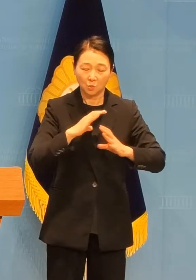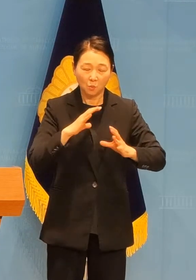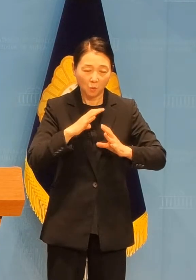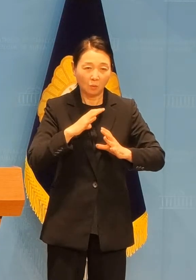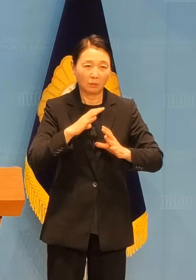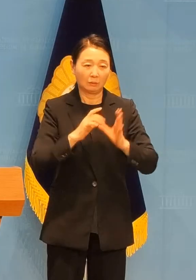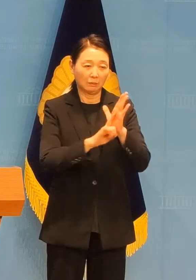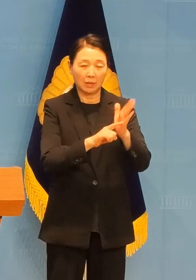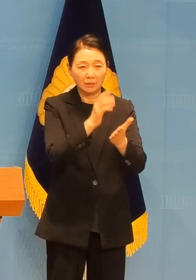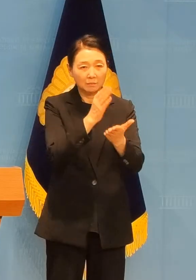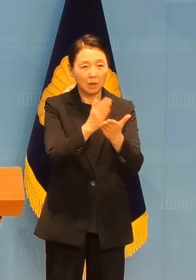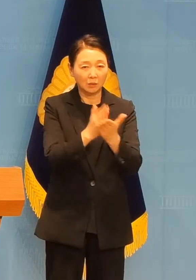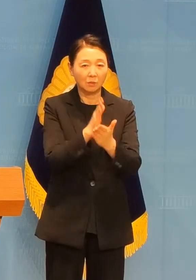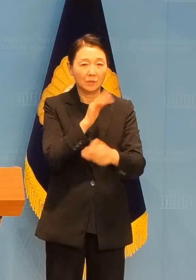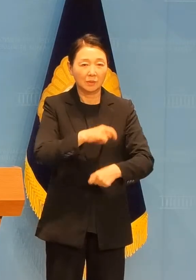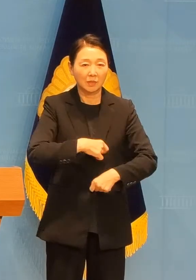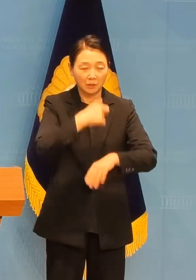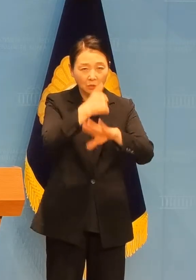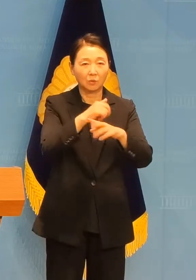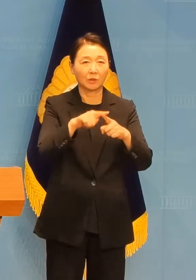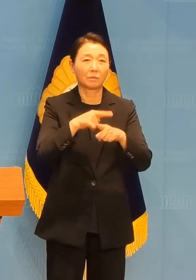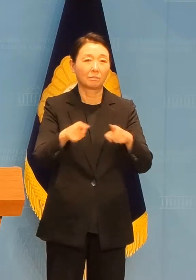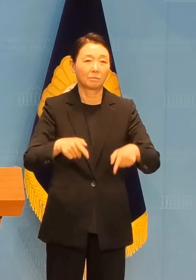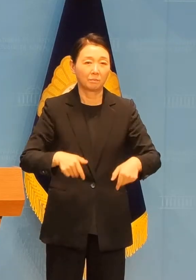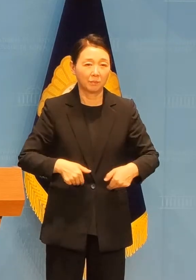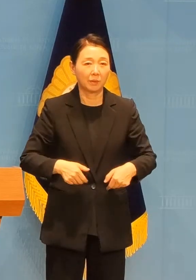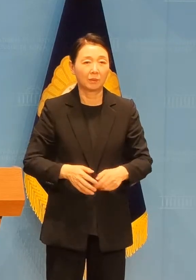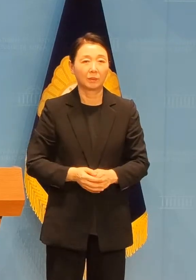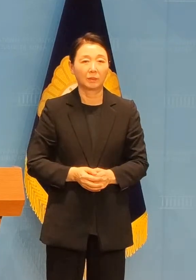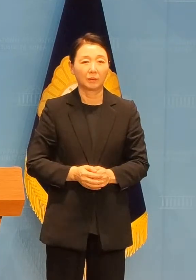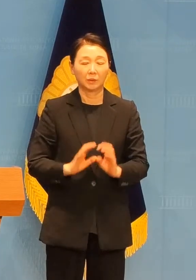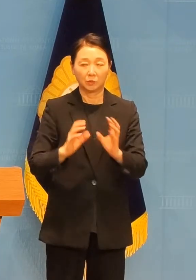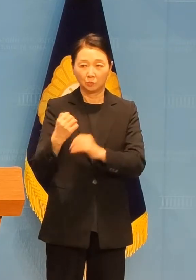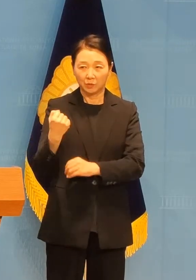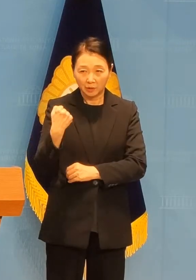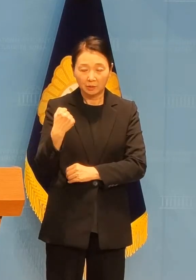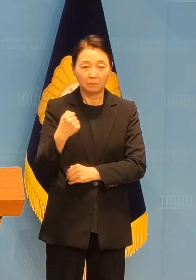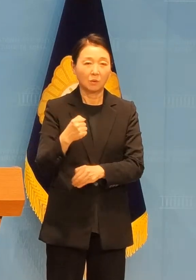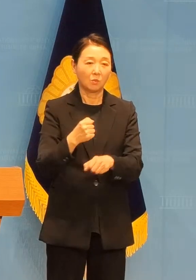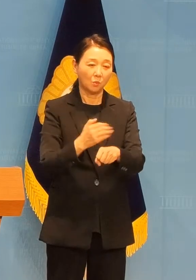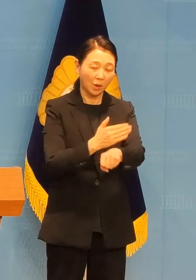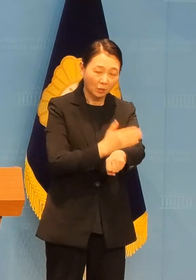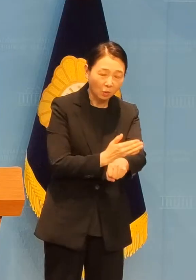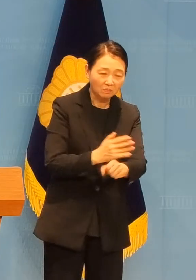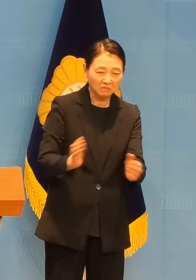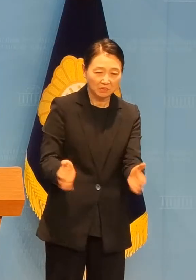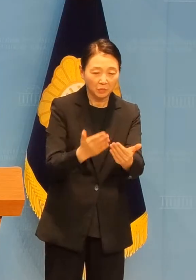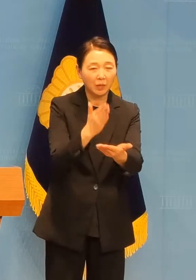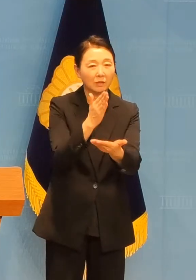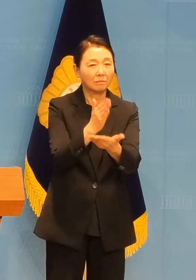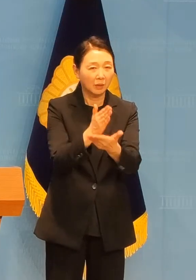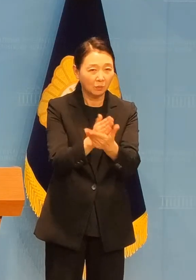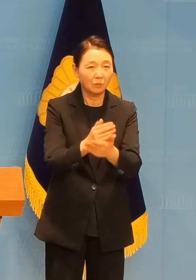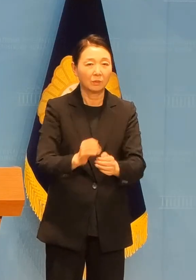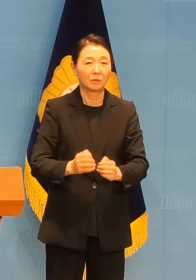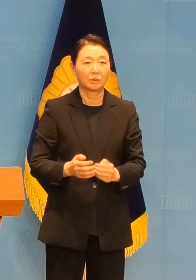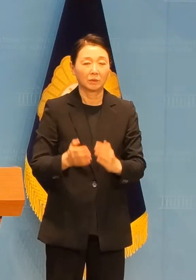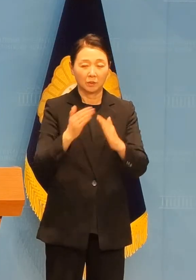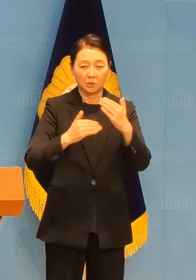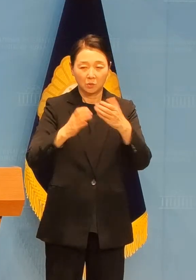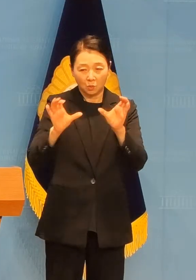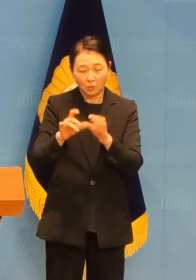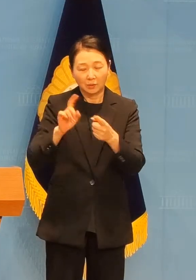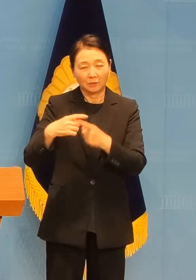아니라 사실과 결과로 판단합니다. 국민의힘은 왜곡과 선동에 기대지 말고 공당의